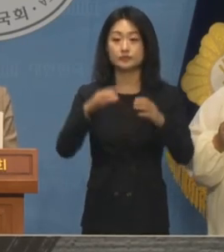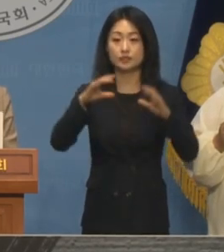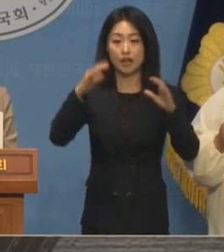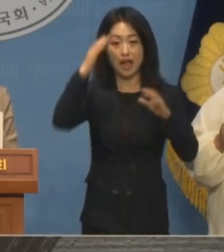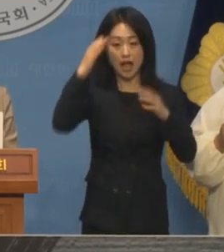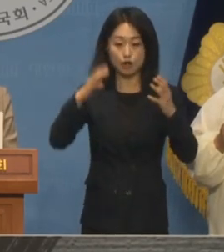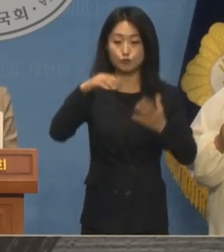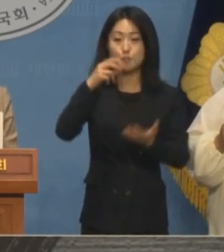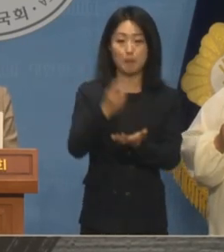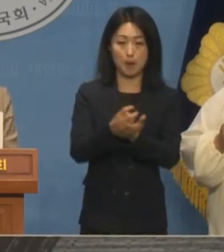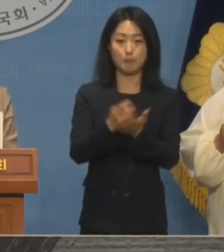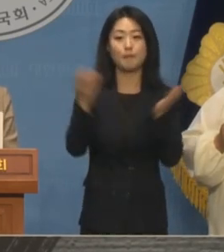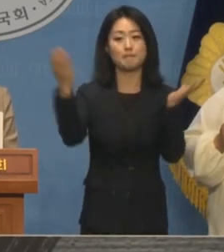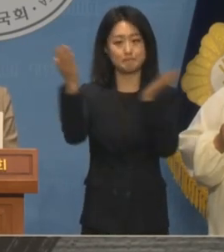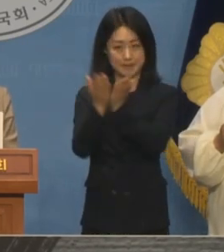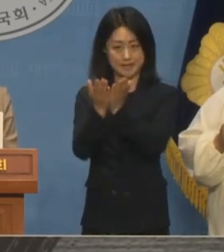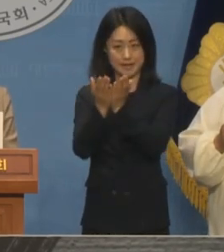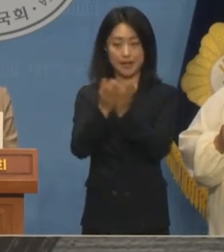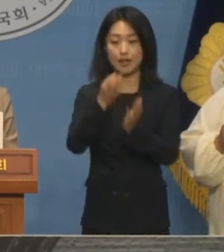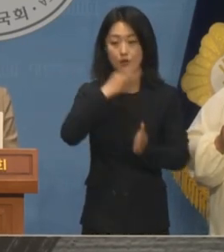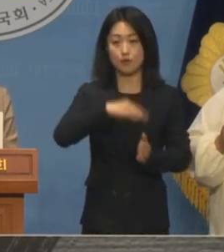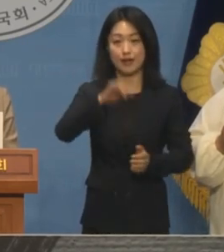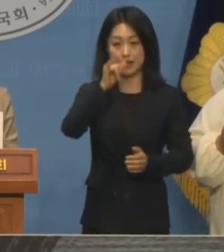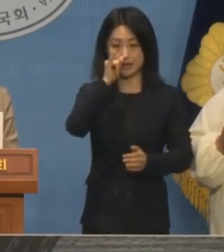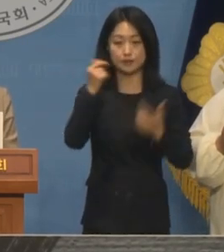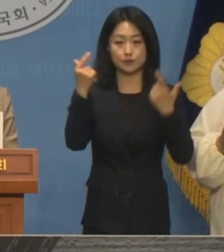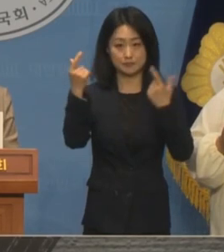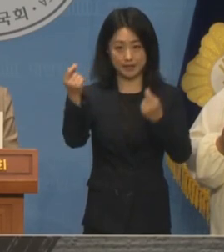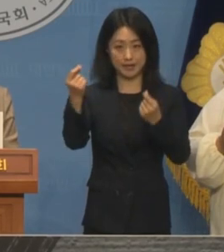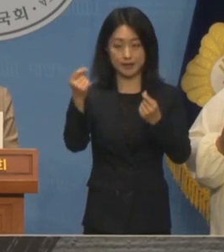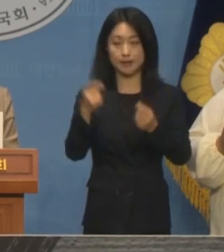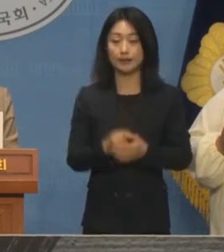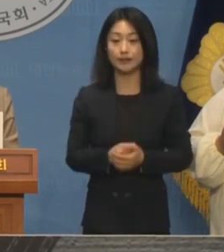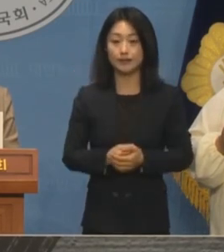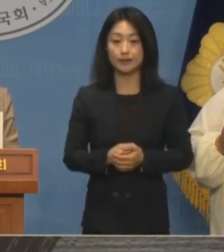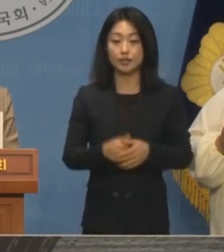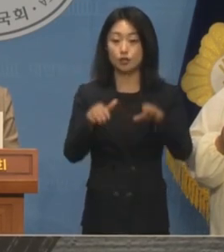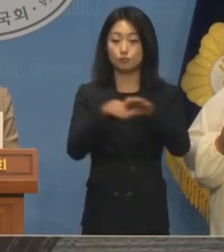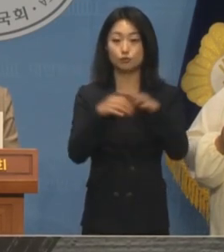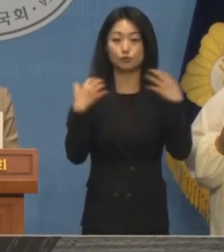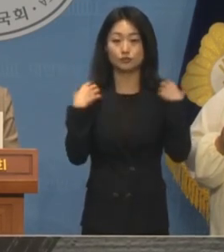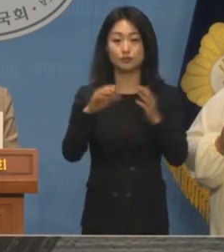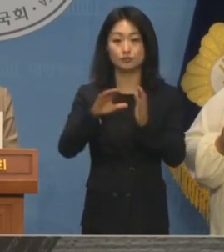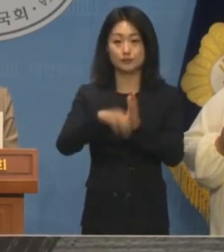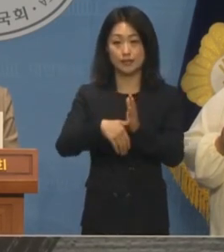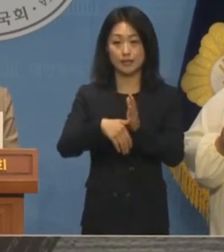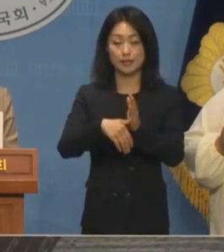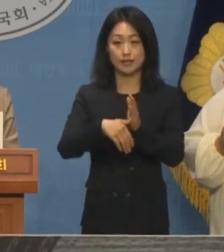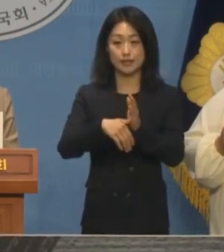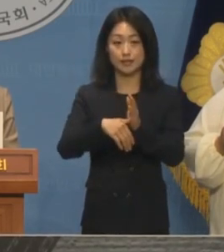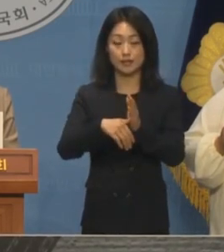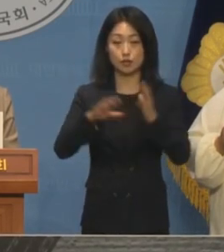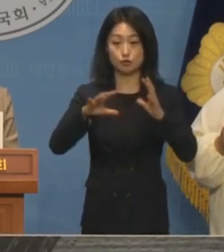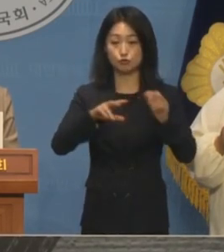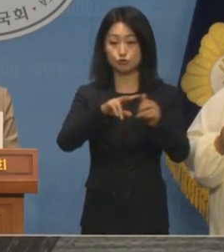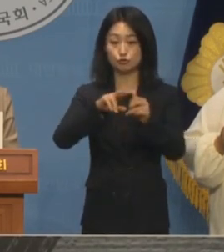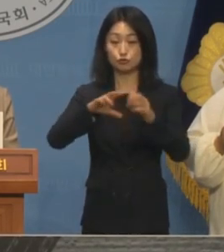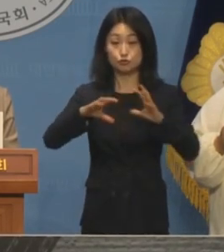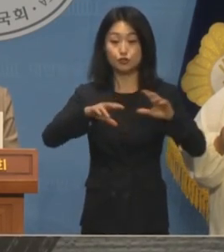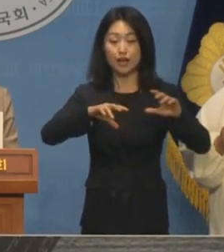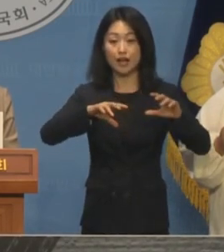국내법과 동일한 효력을 갖고 있습니다. 지난 문재인 정부에서